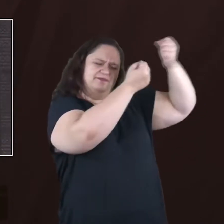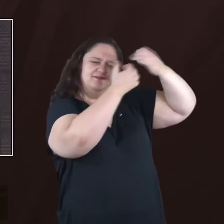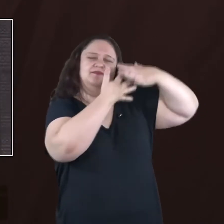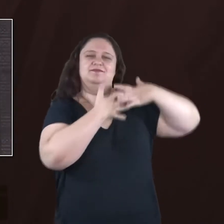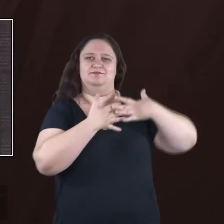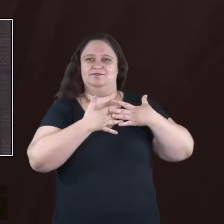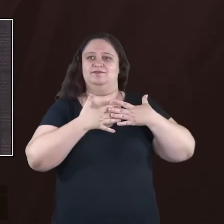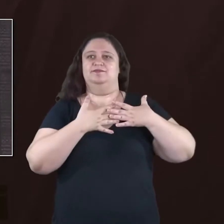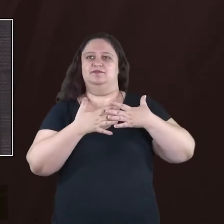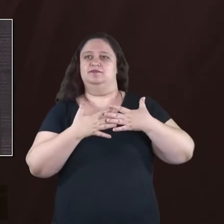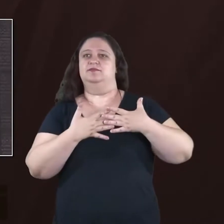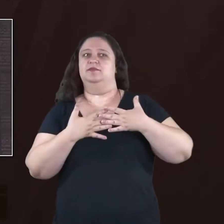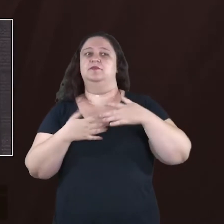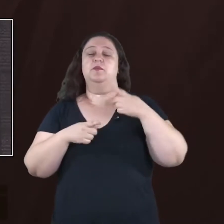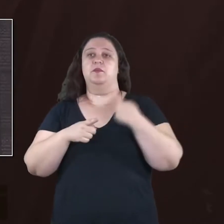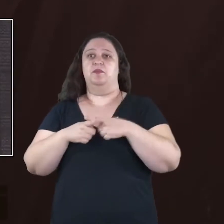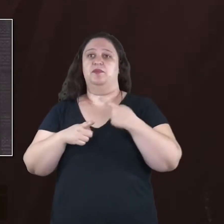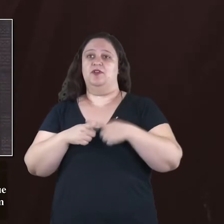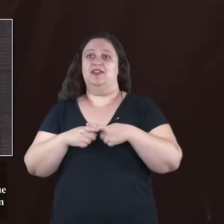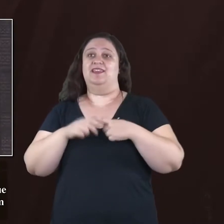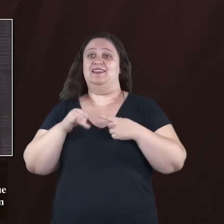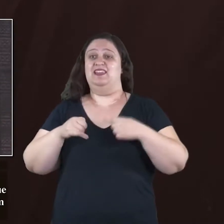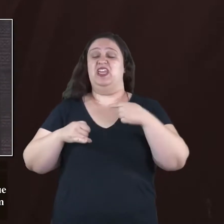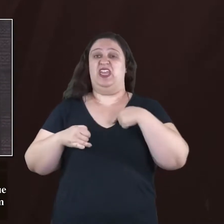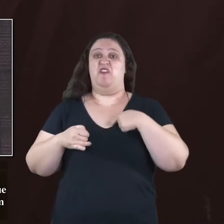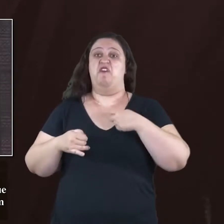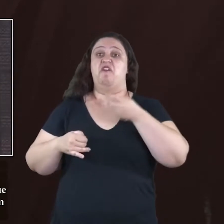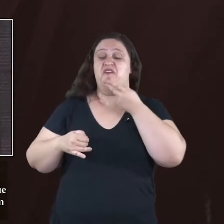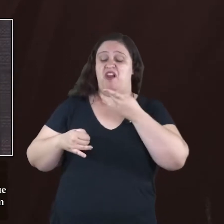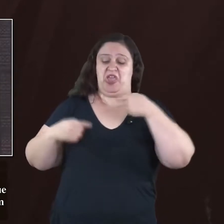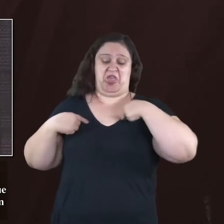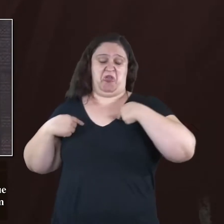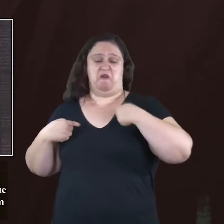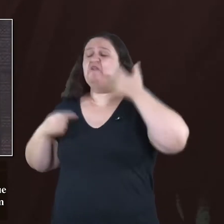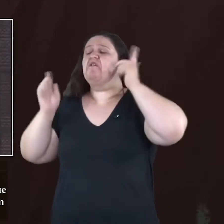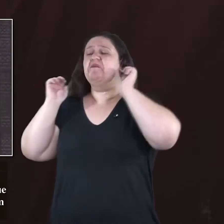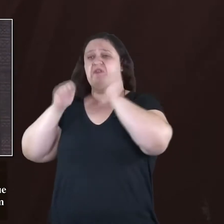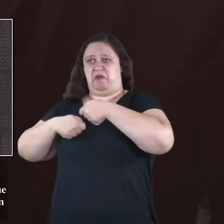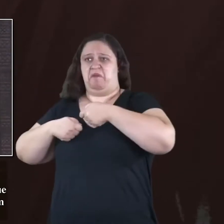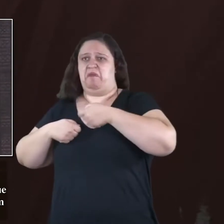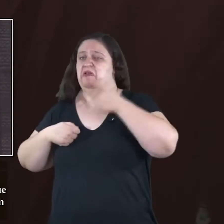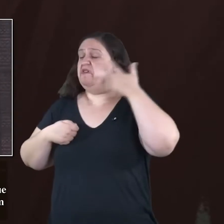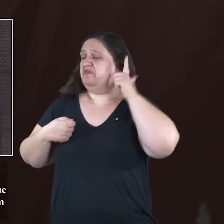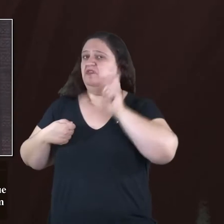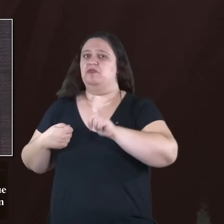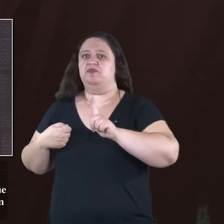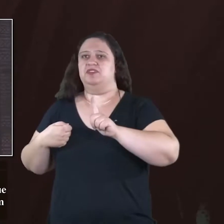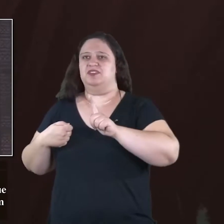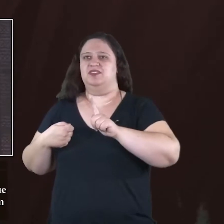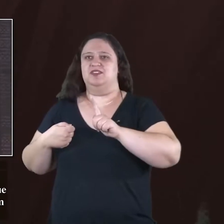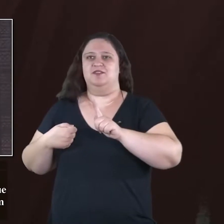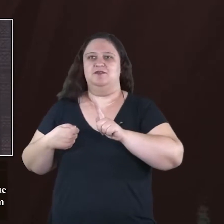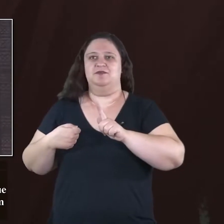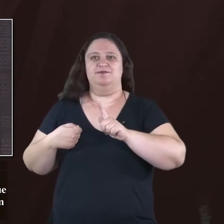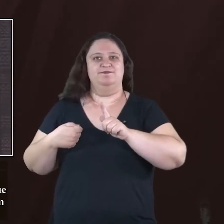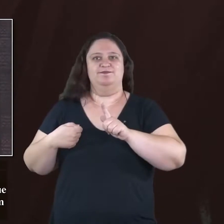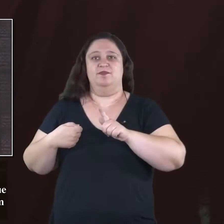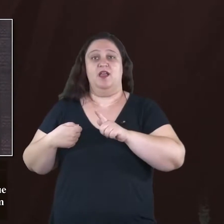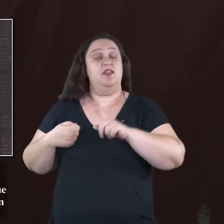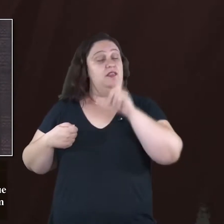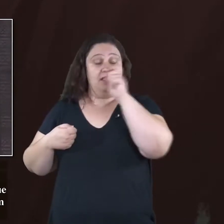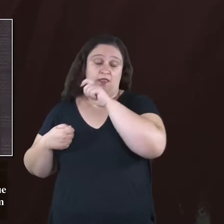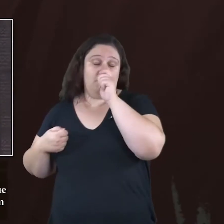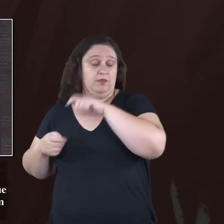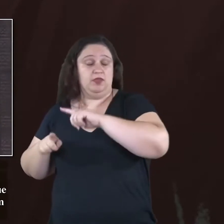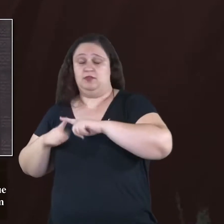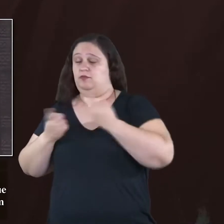fraquezas. Pois se eu vier a gloriar-me, não serei nécio, porque direi a verdade, mas abstenho-me,